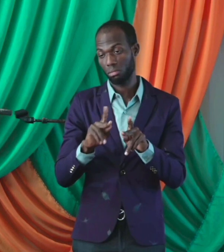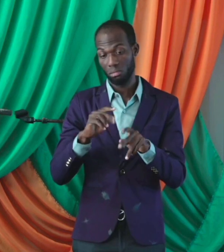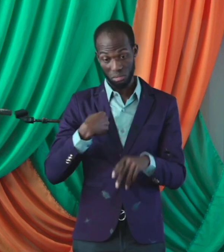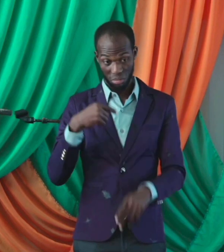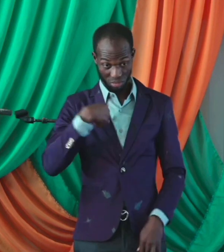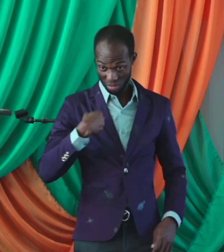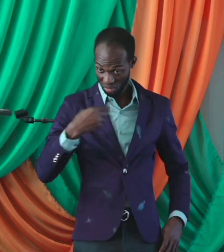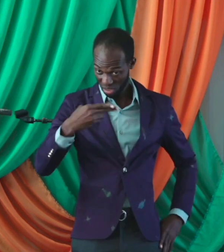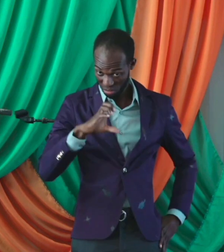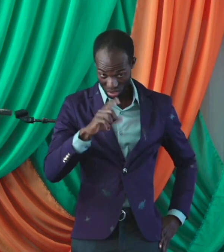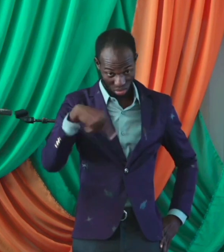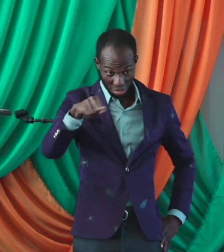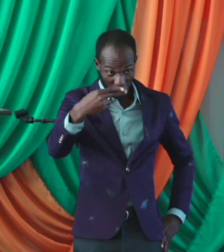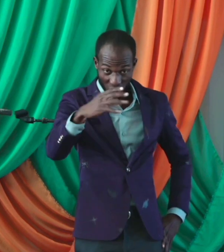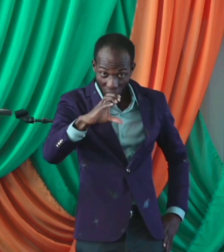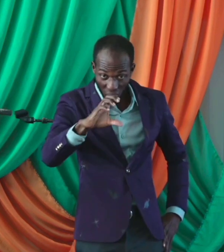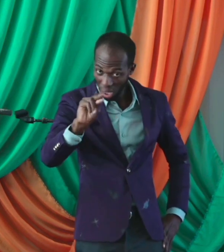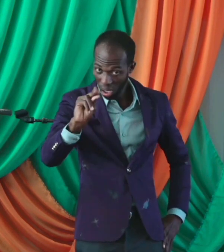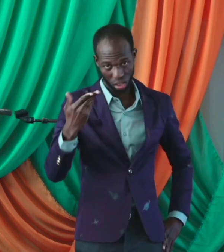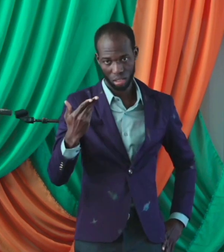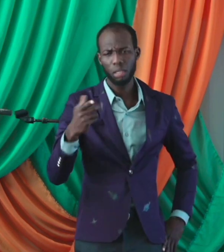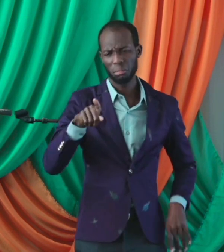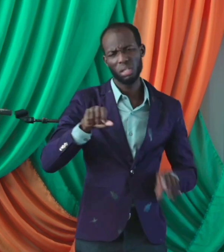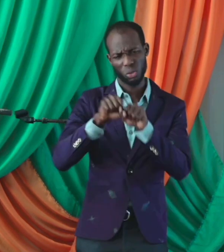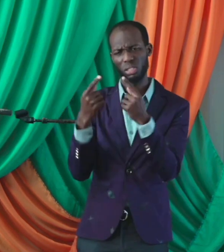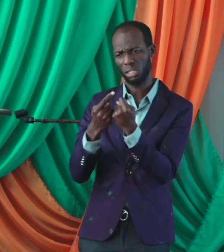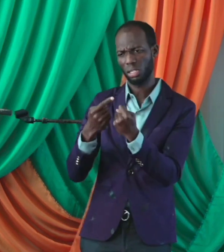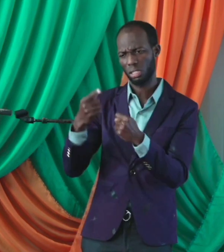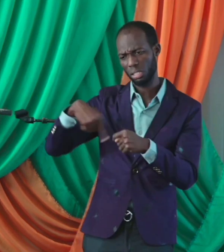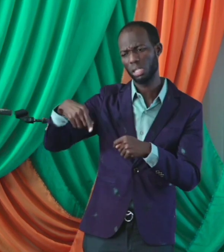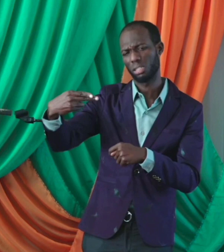handicapé. C'est bon handicapé. Et société handicapé.